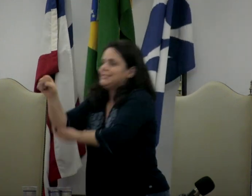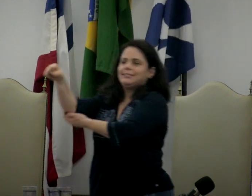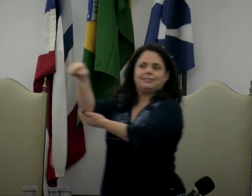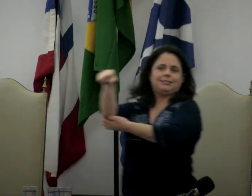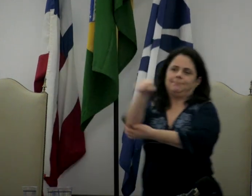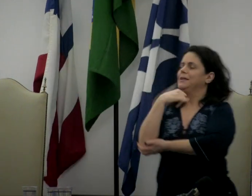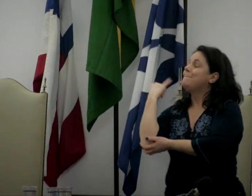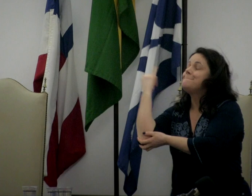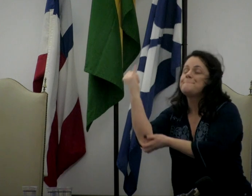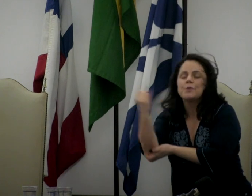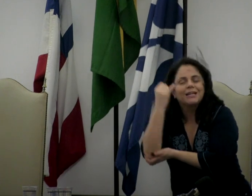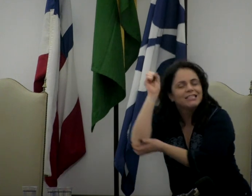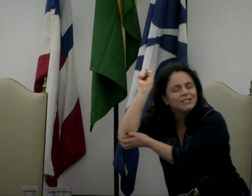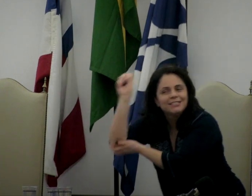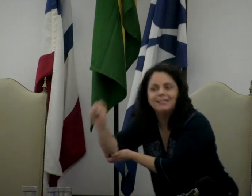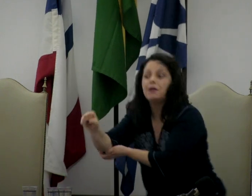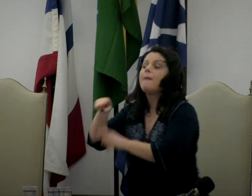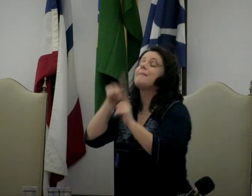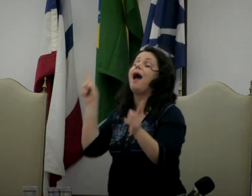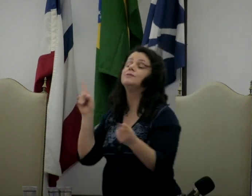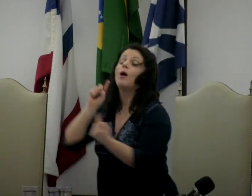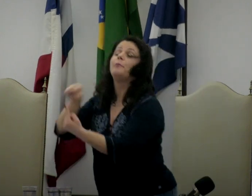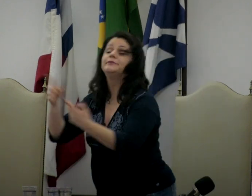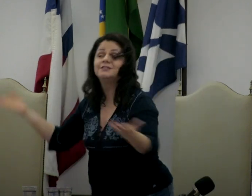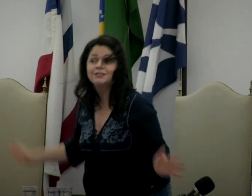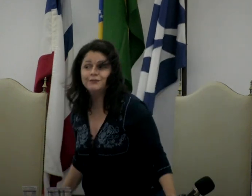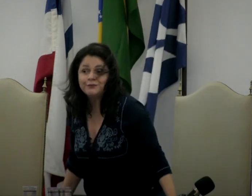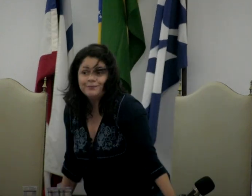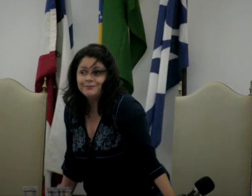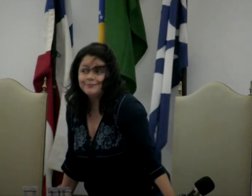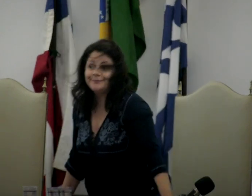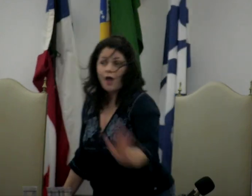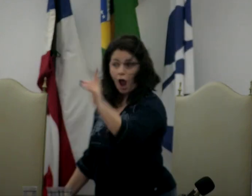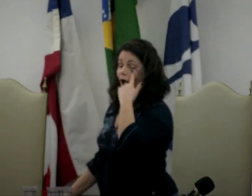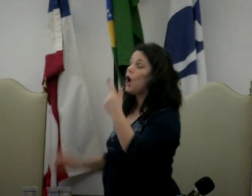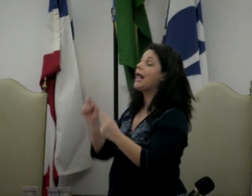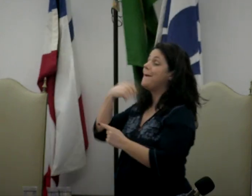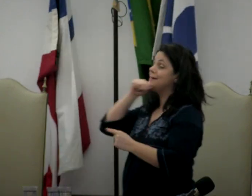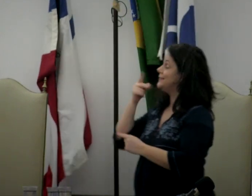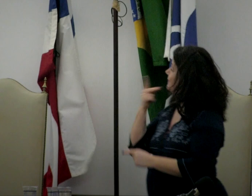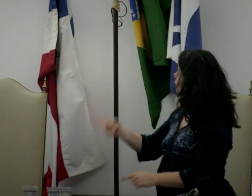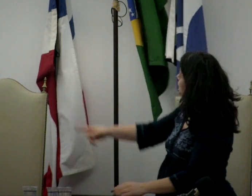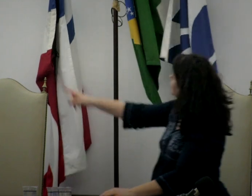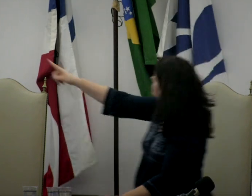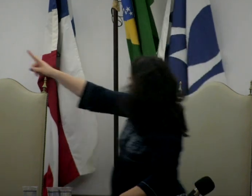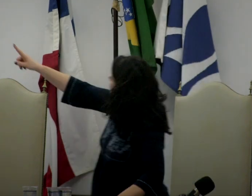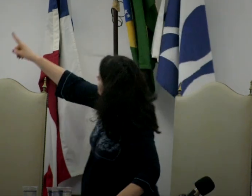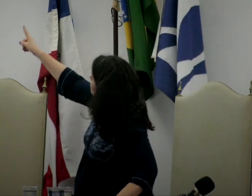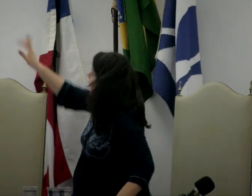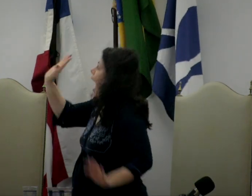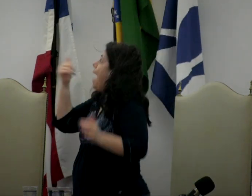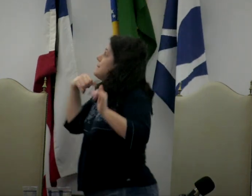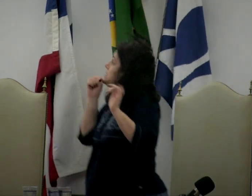grande importância a uma criança surda. Mas qual que é o objetivo disso? Vejam só o que